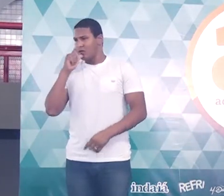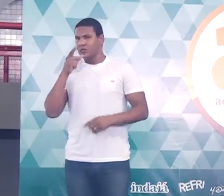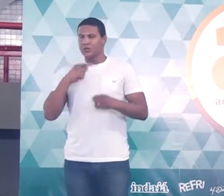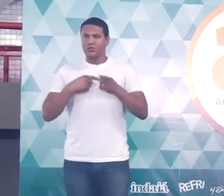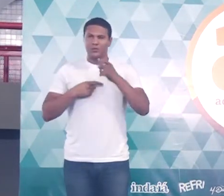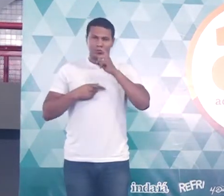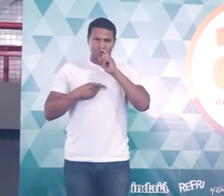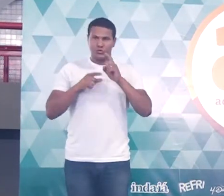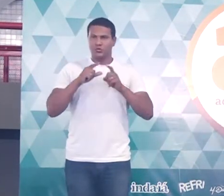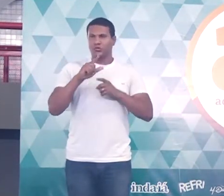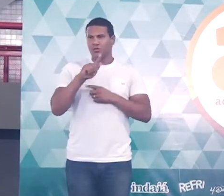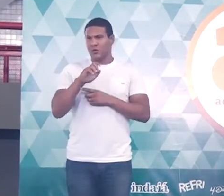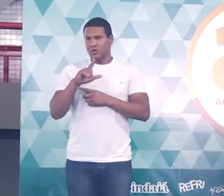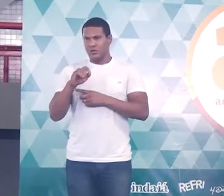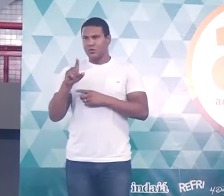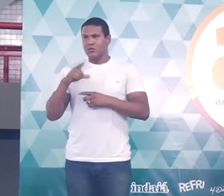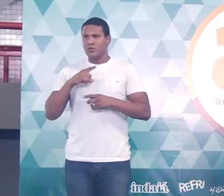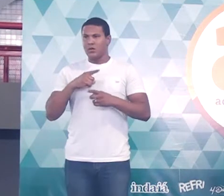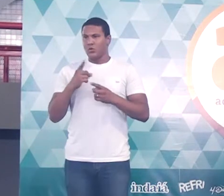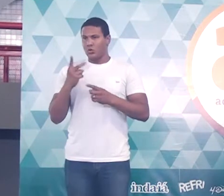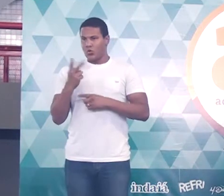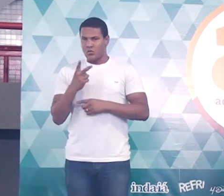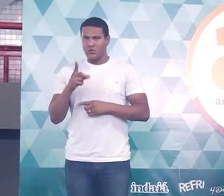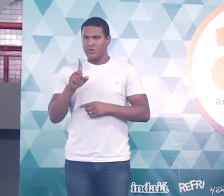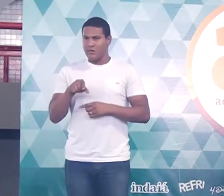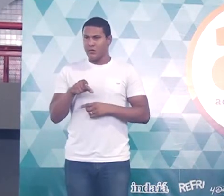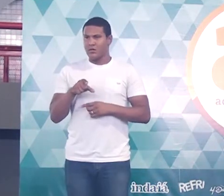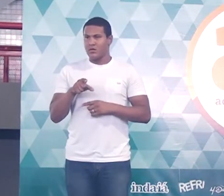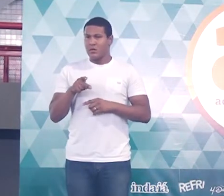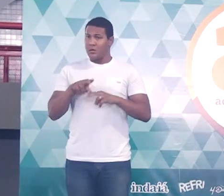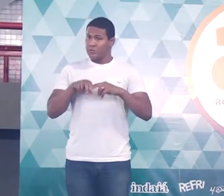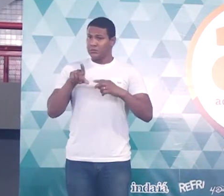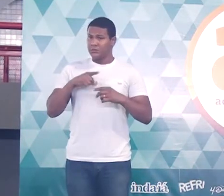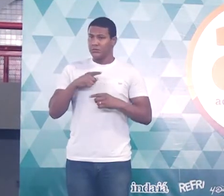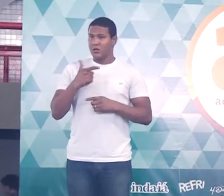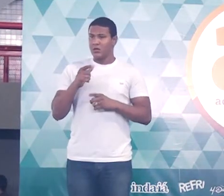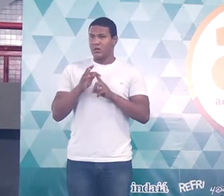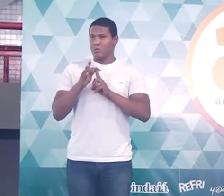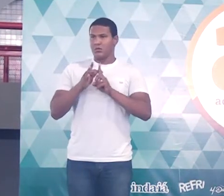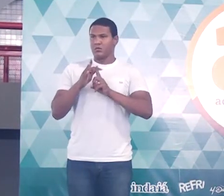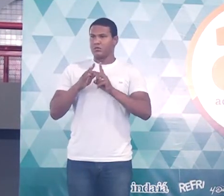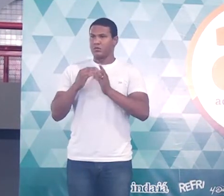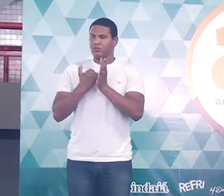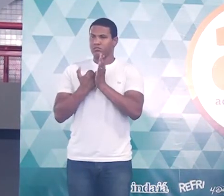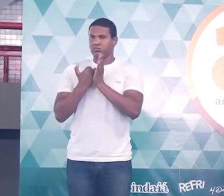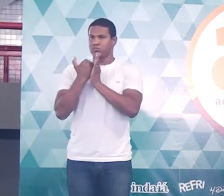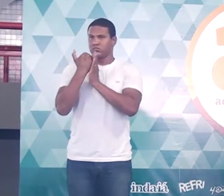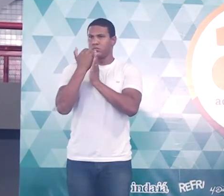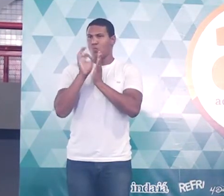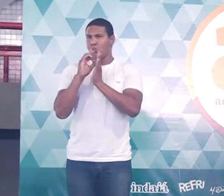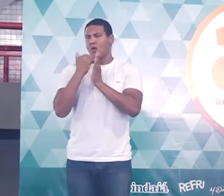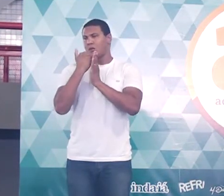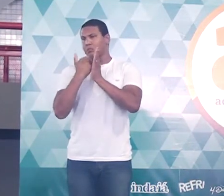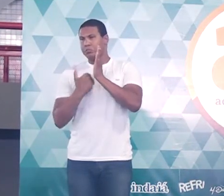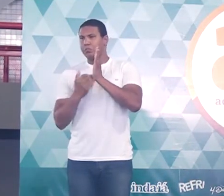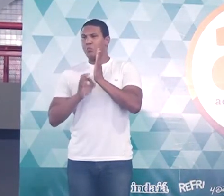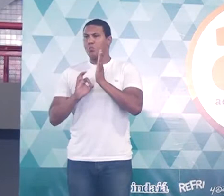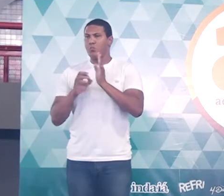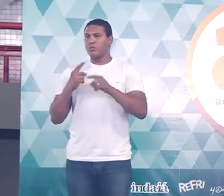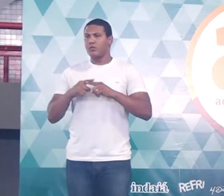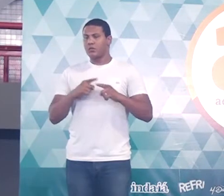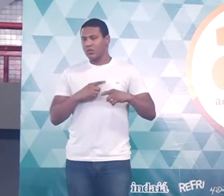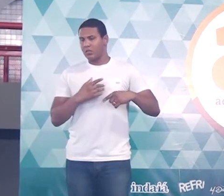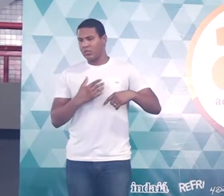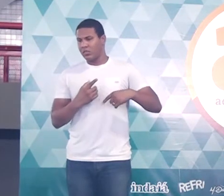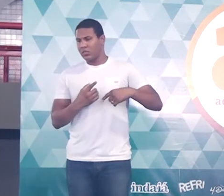quê? Significa que ele nem está crescendo a temperatura, nem está diminuindo a temperatura, porque ele está em processo de mudança